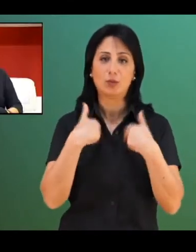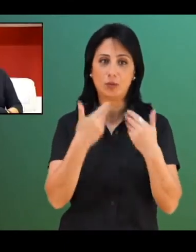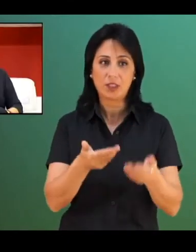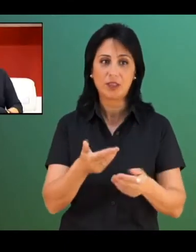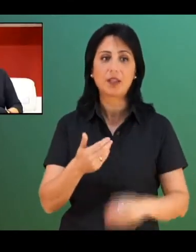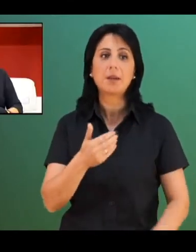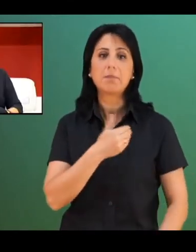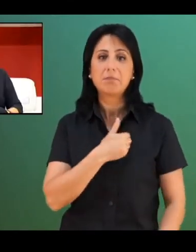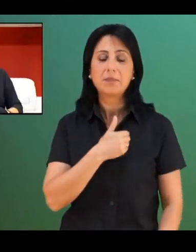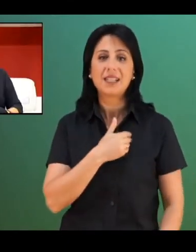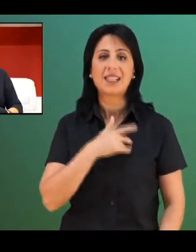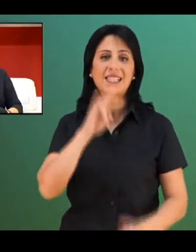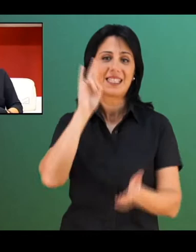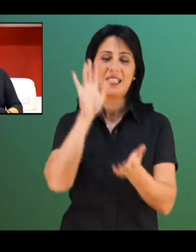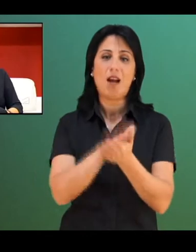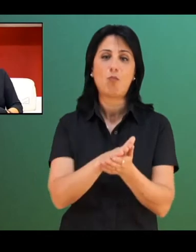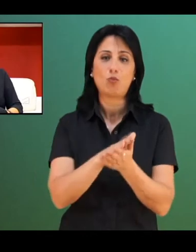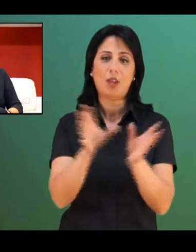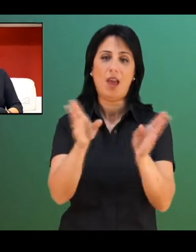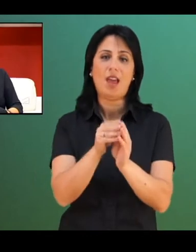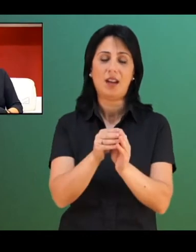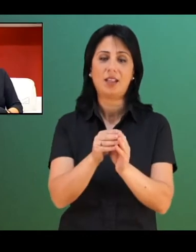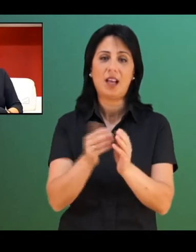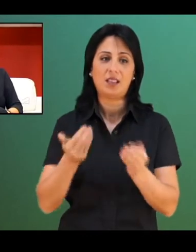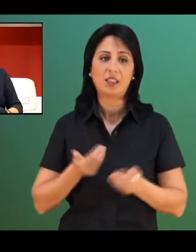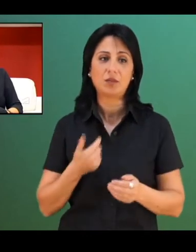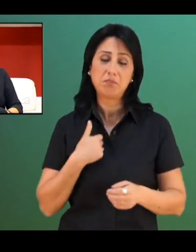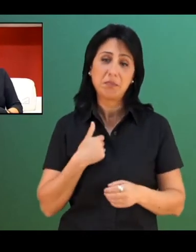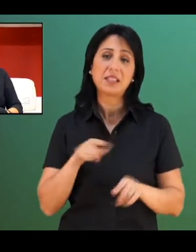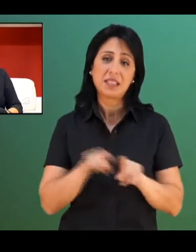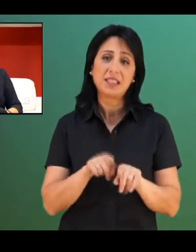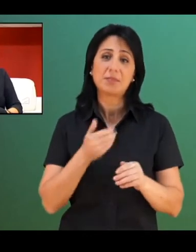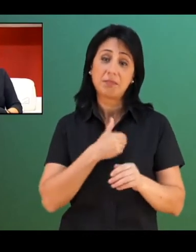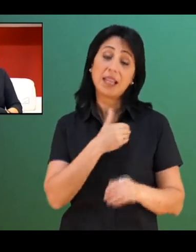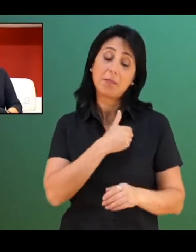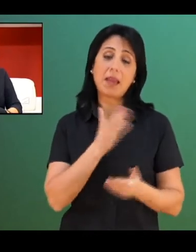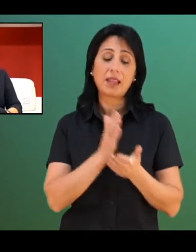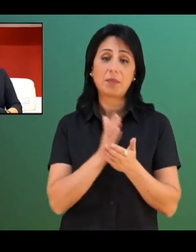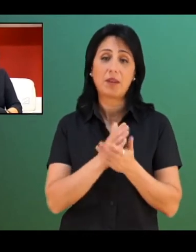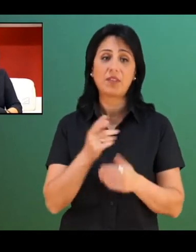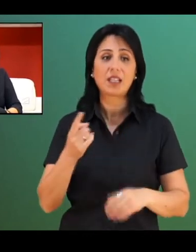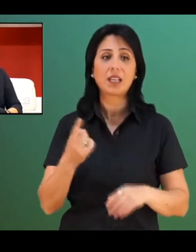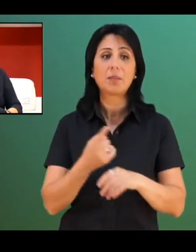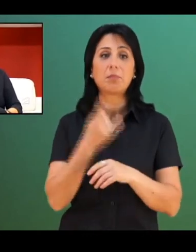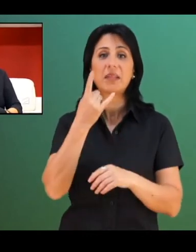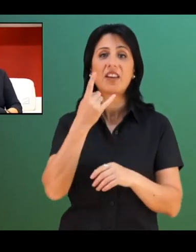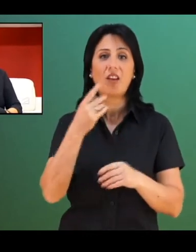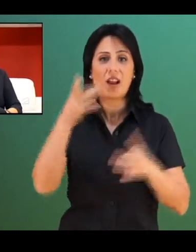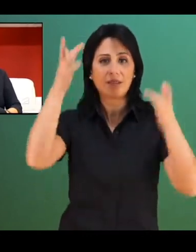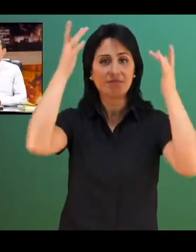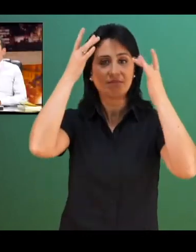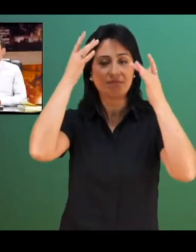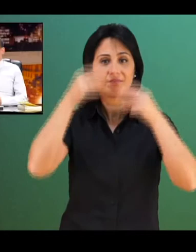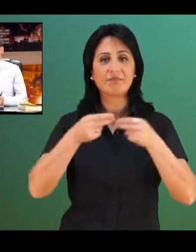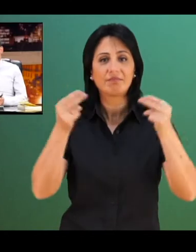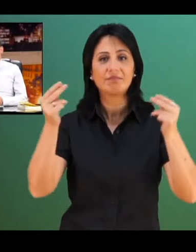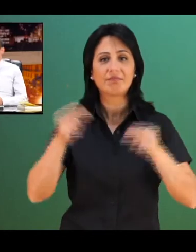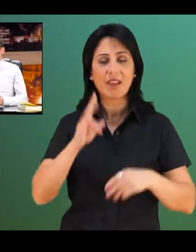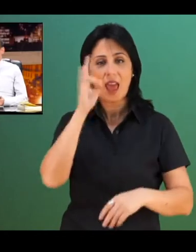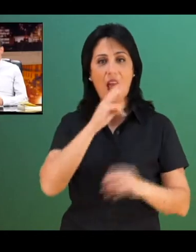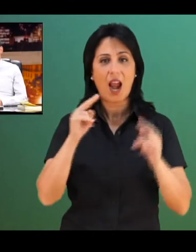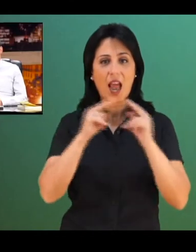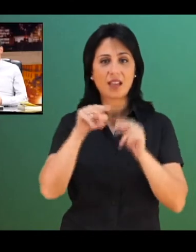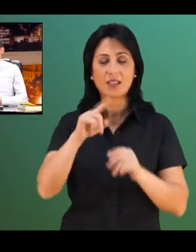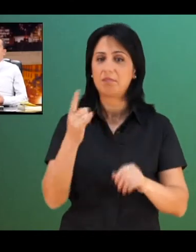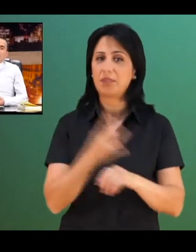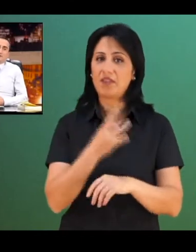ძალიან მინდა და იმედი მაქვს, იმიტომ რომ პირველად დავიწერე ჯვარი და მე ვფიქრობ, რომ ეს ბოლო არის რა. რატო გეუბნები, იცი მაგ არსებობენ